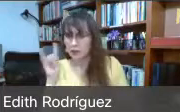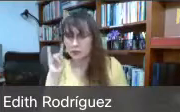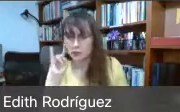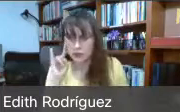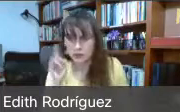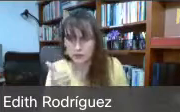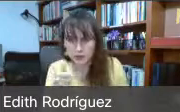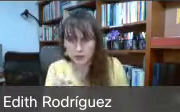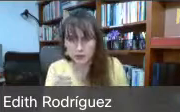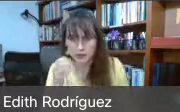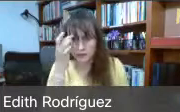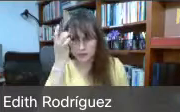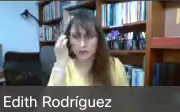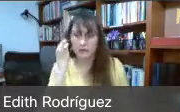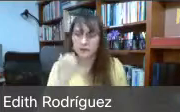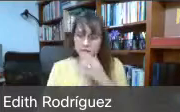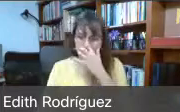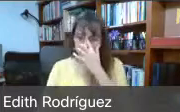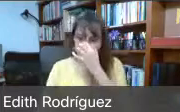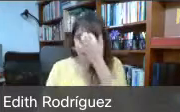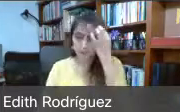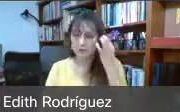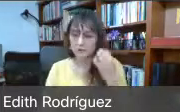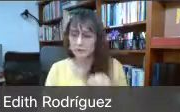Vamos a hacer un cambio de voz, de interpretación.